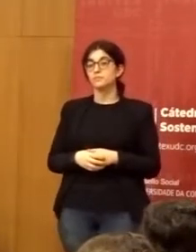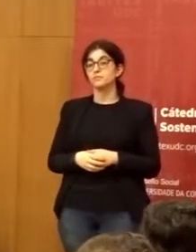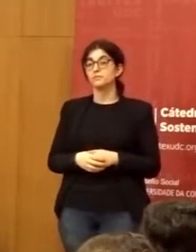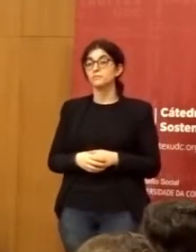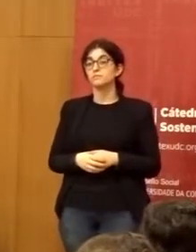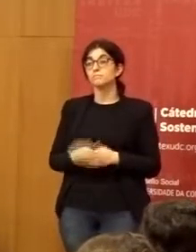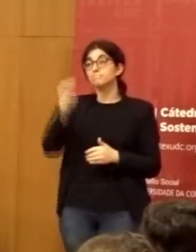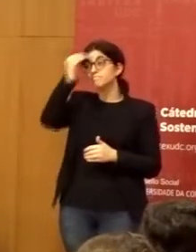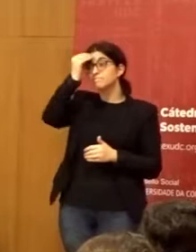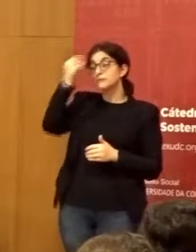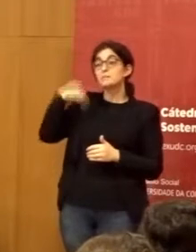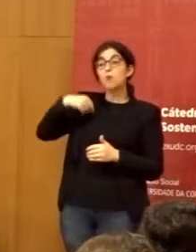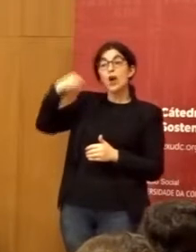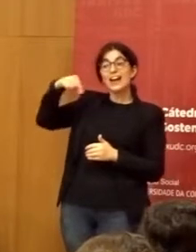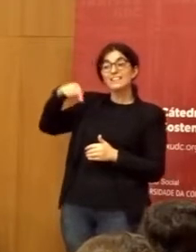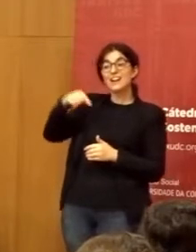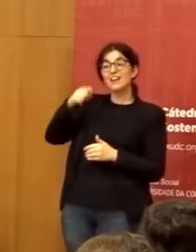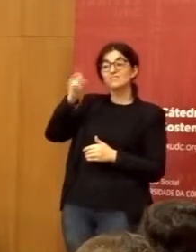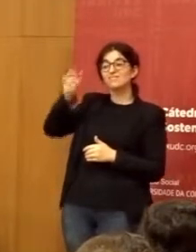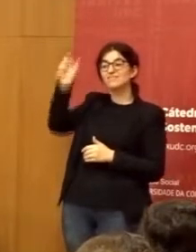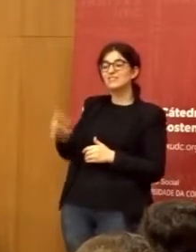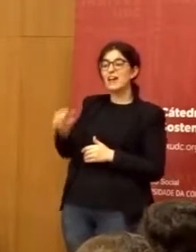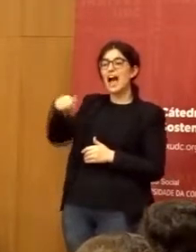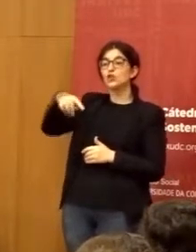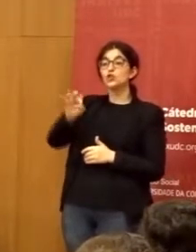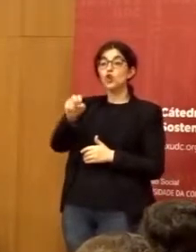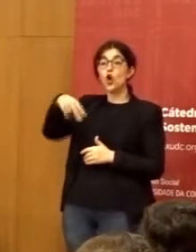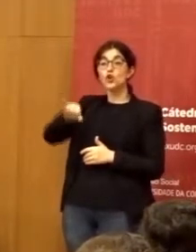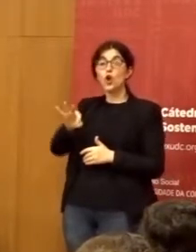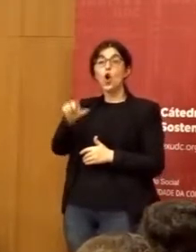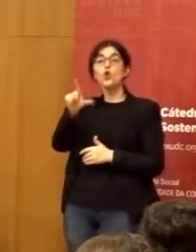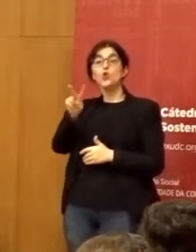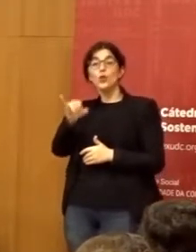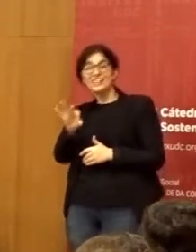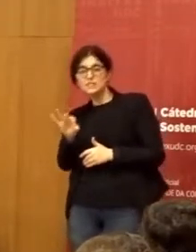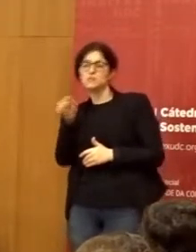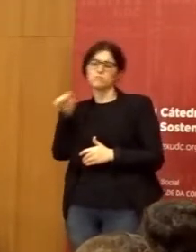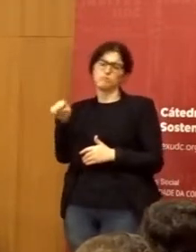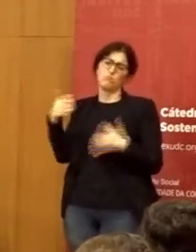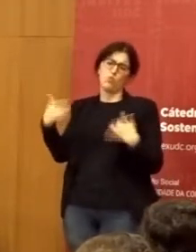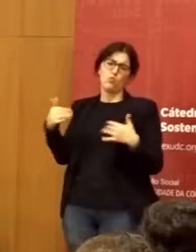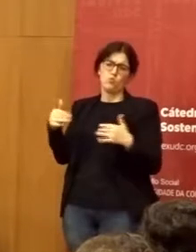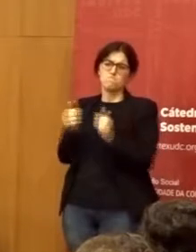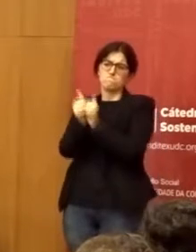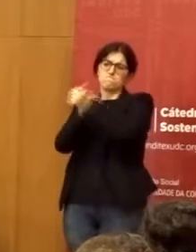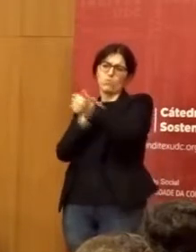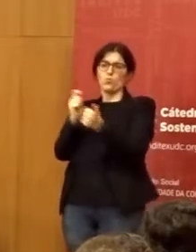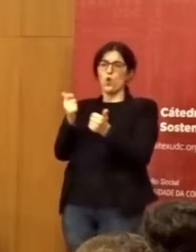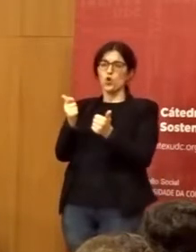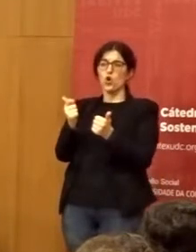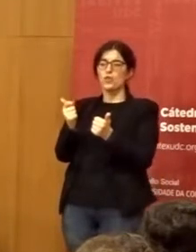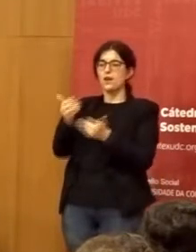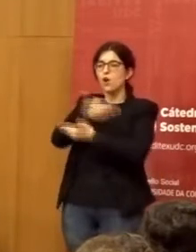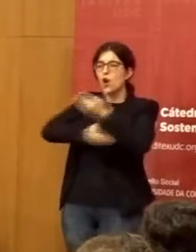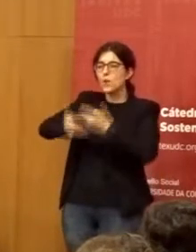dirige Antonio Luis es un clarísimo ejemplo de que se puede hacer una colaboración efectiva entre la universidad